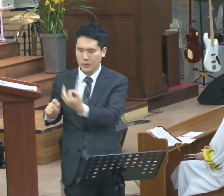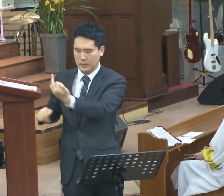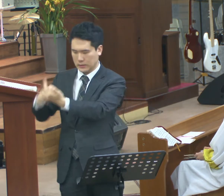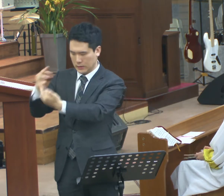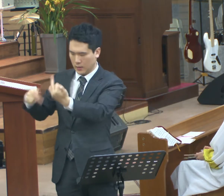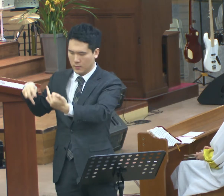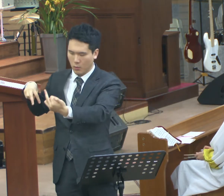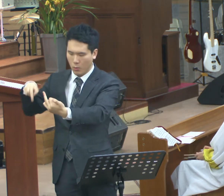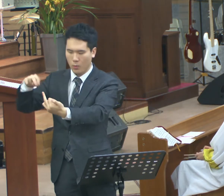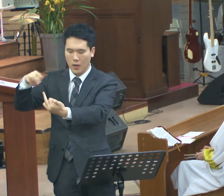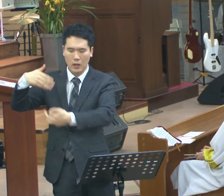기도하셨어요.